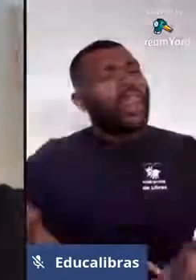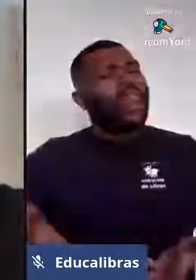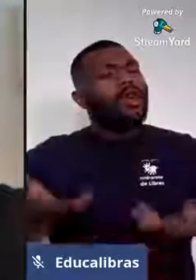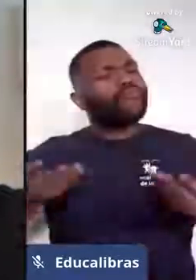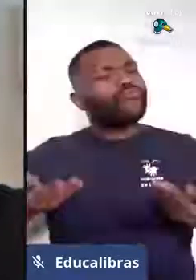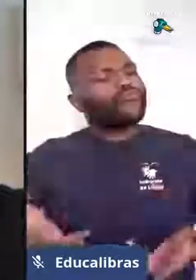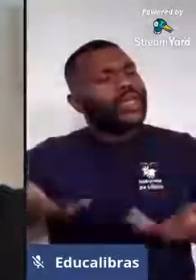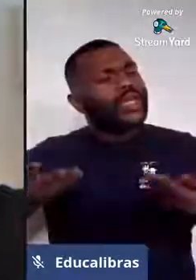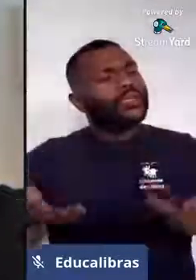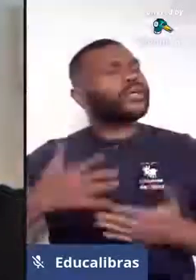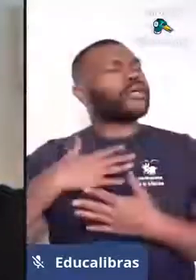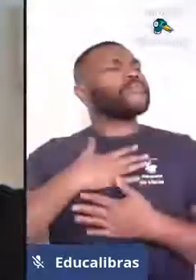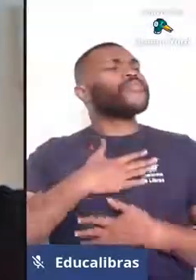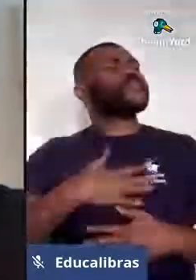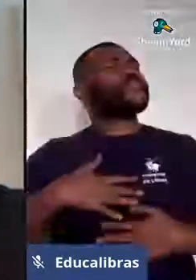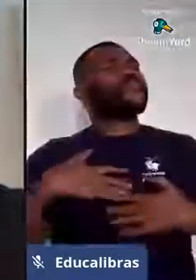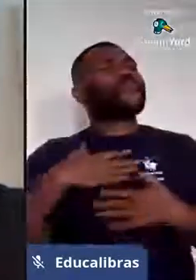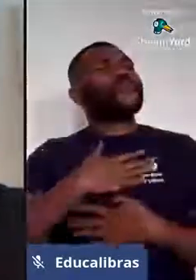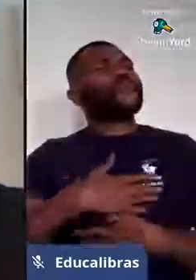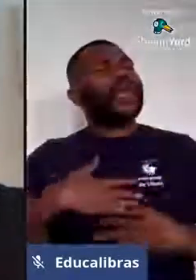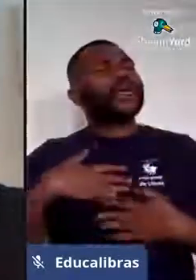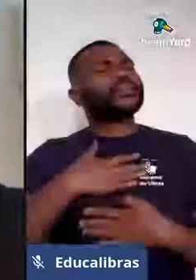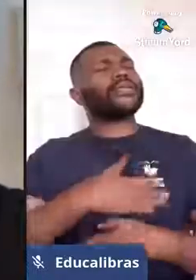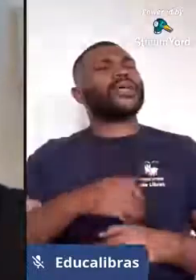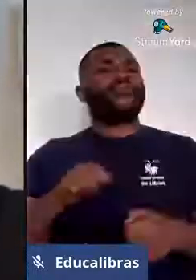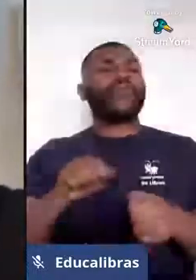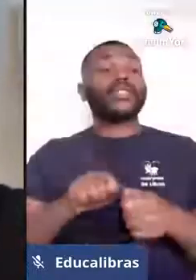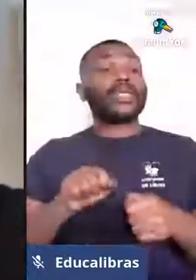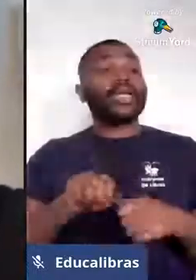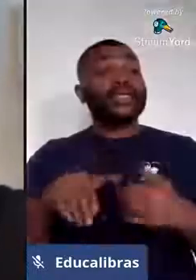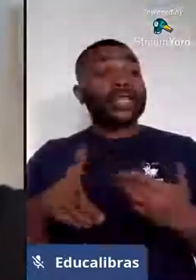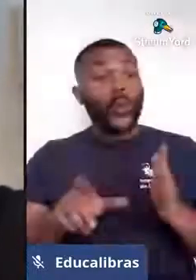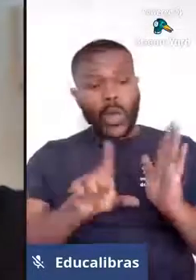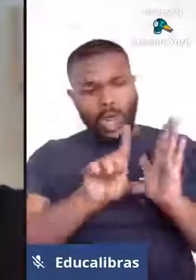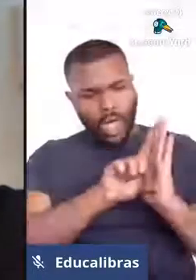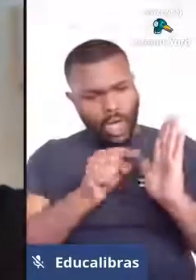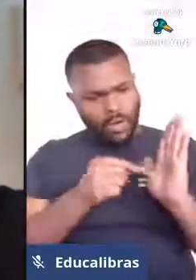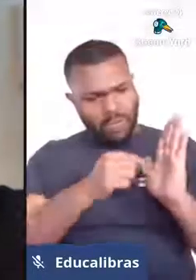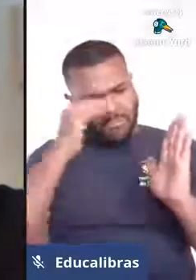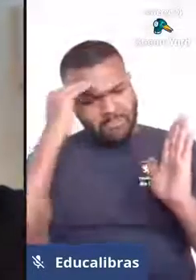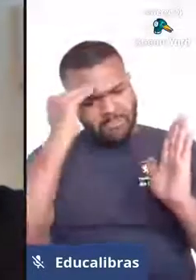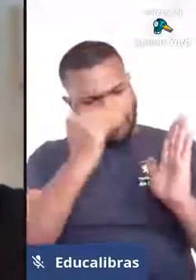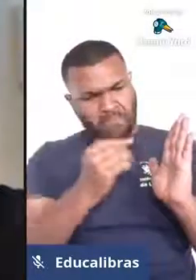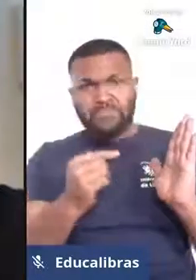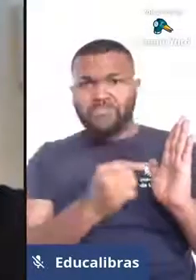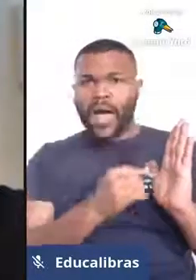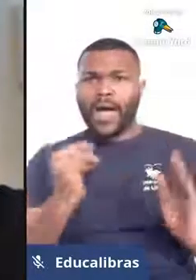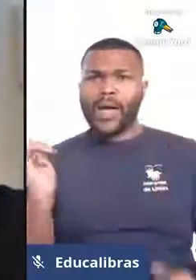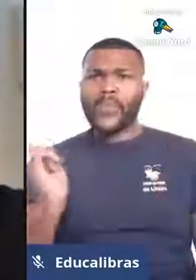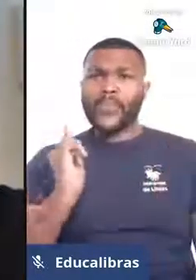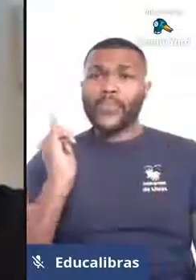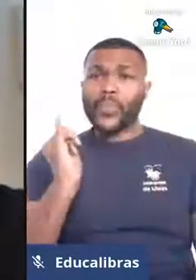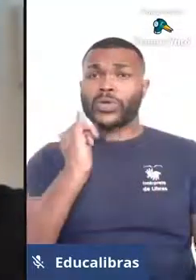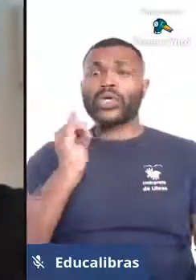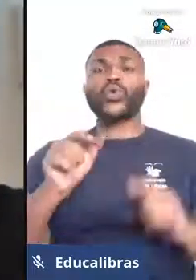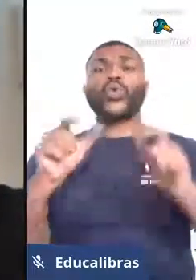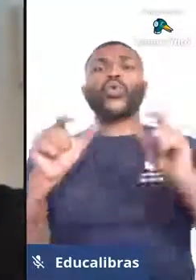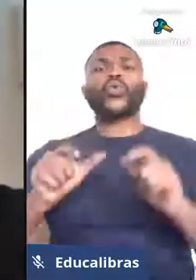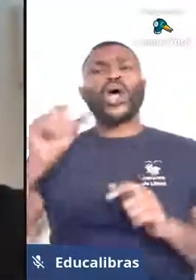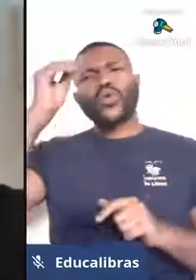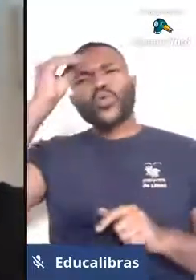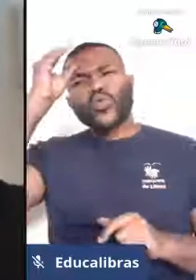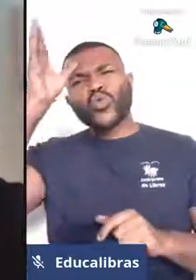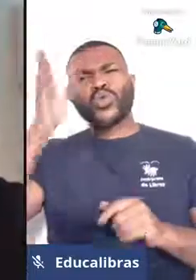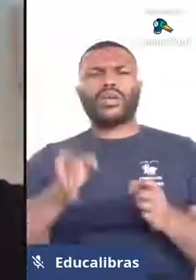aquilo. Então, é importante a gente seguir a lei e ter um espaço cultural acessível, mas eu acho que é tão